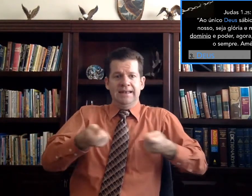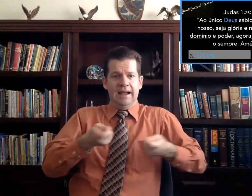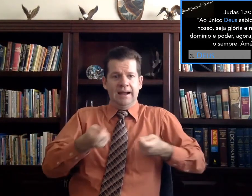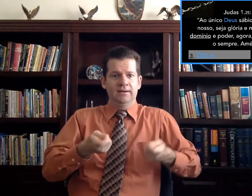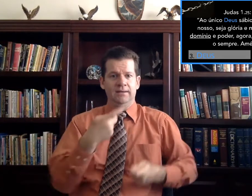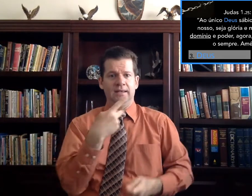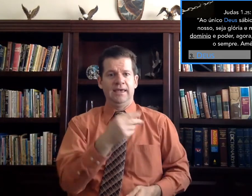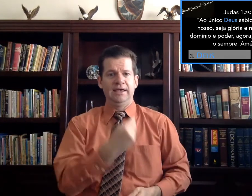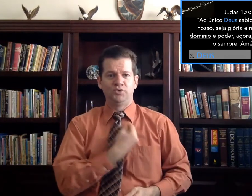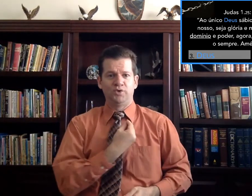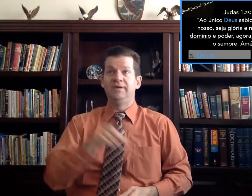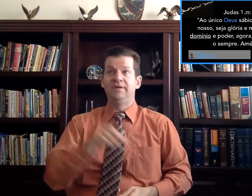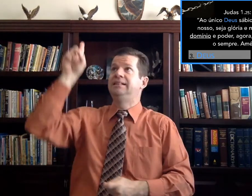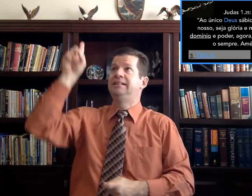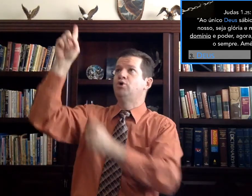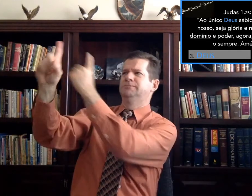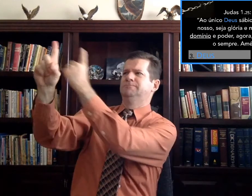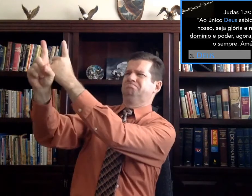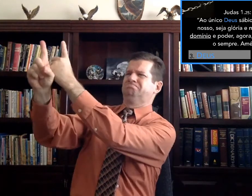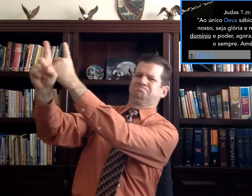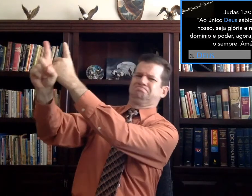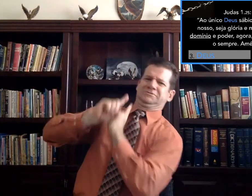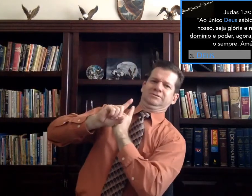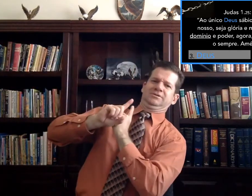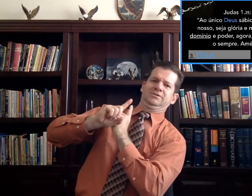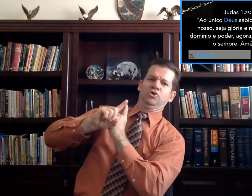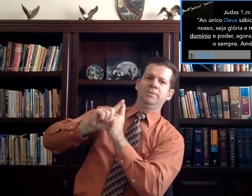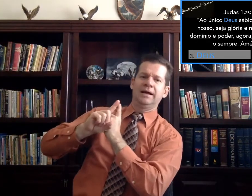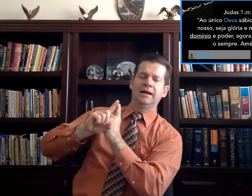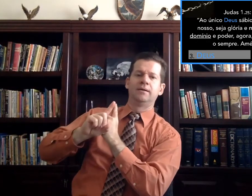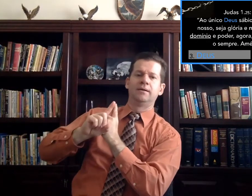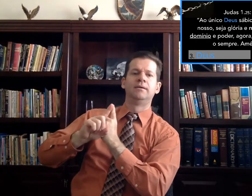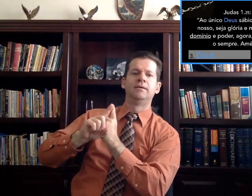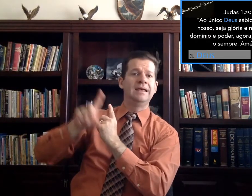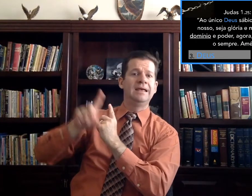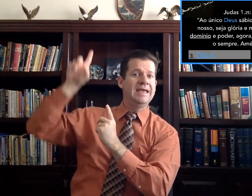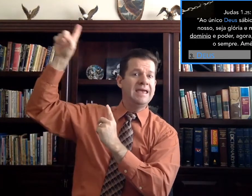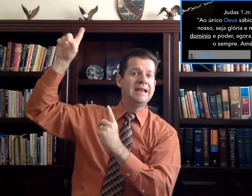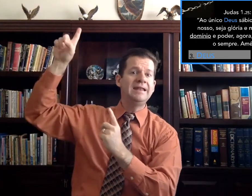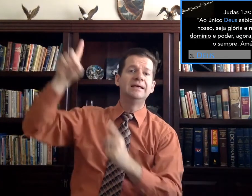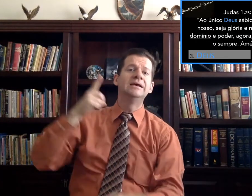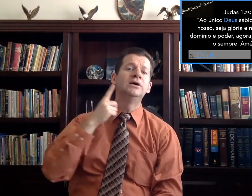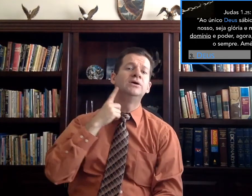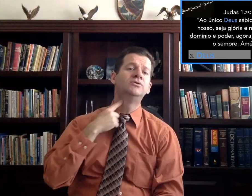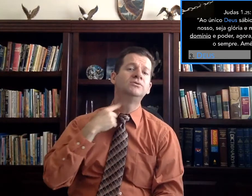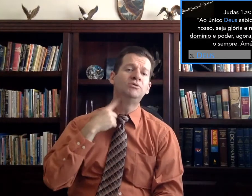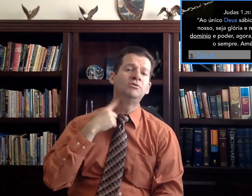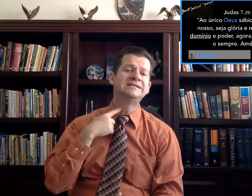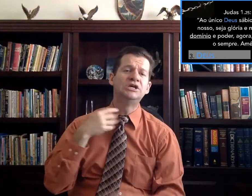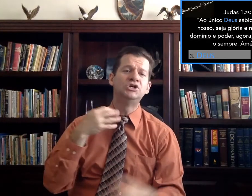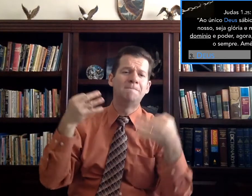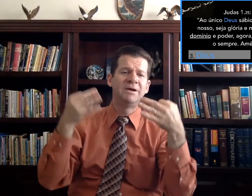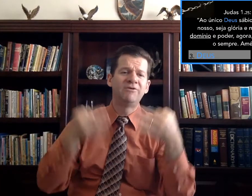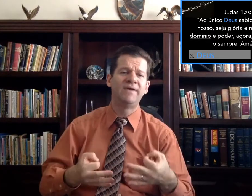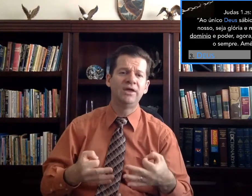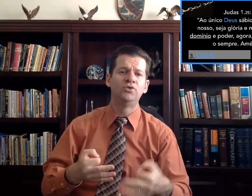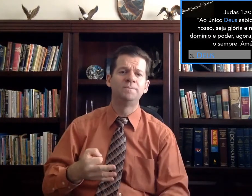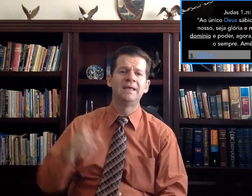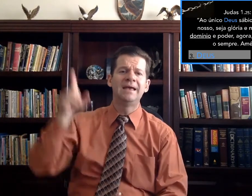reinar em sua vida. Deus dominar. Ele tem o desejo perfeito.